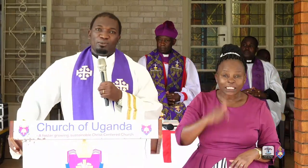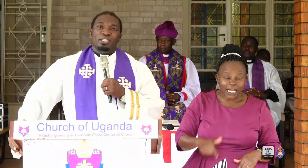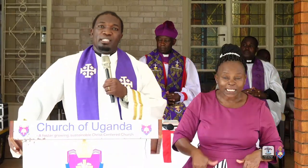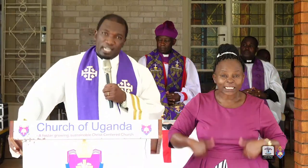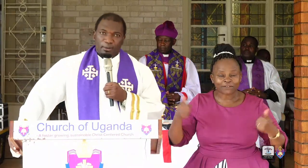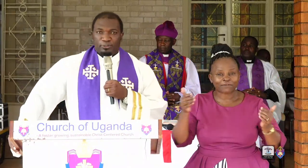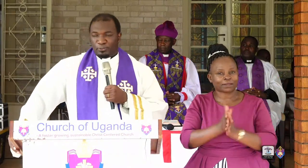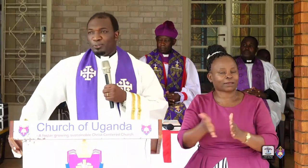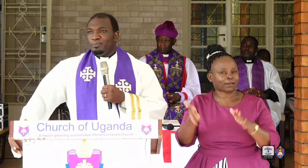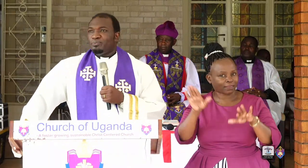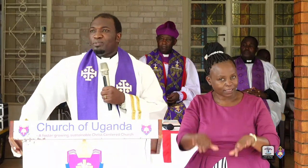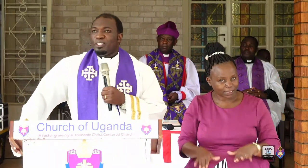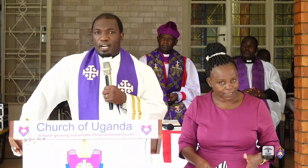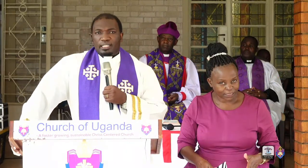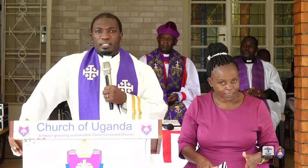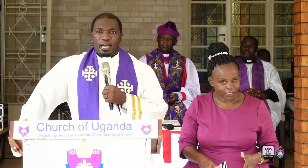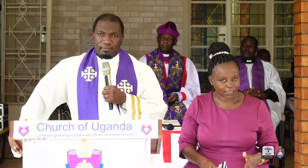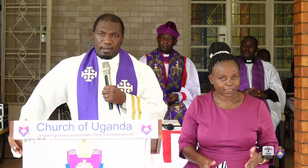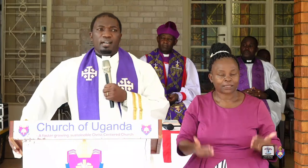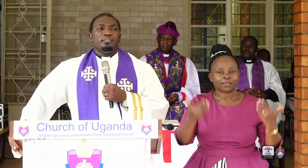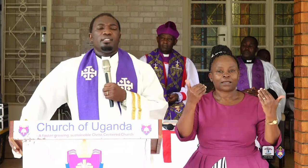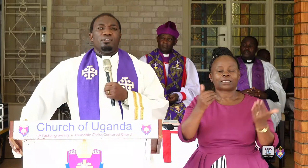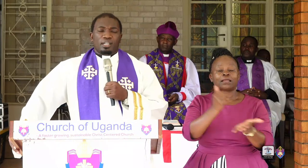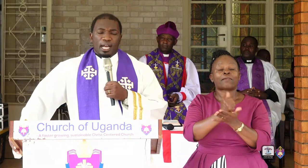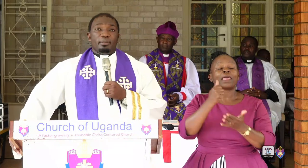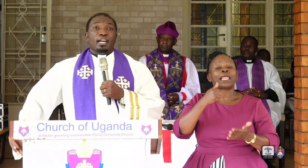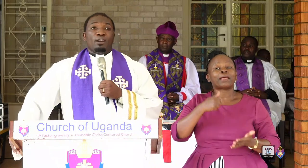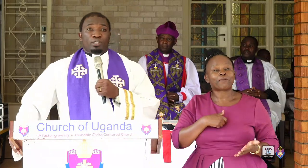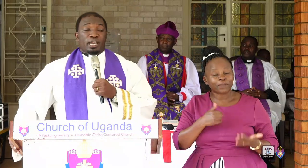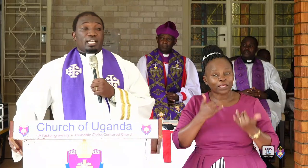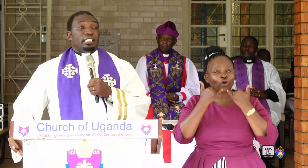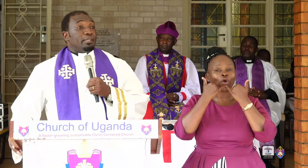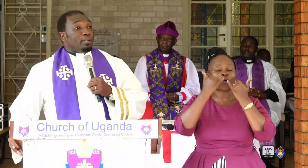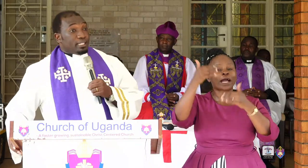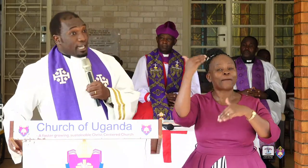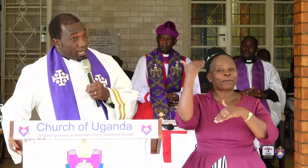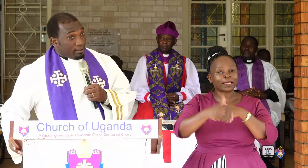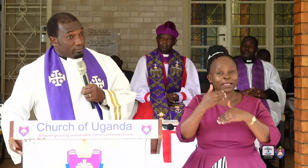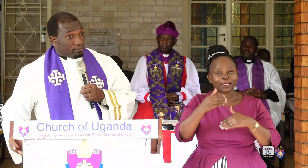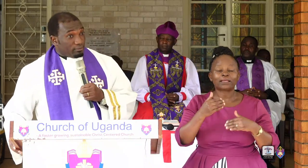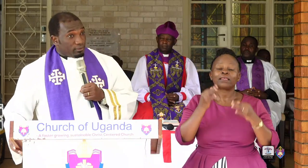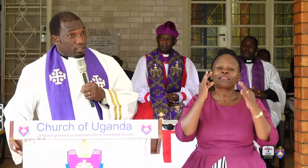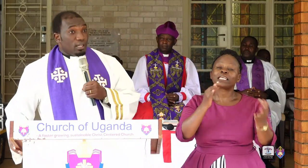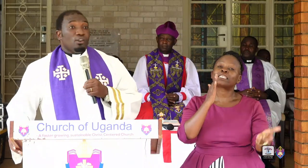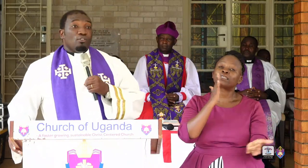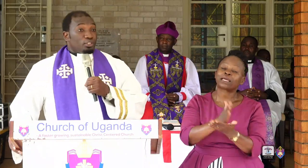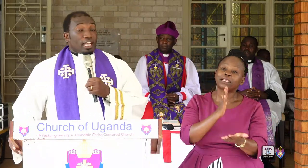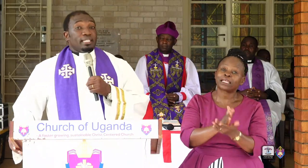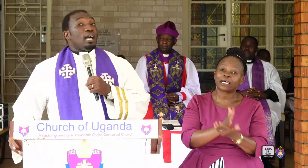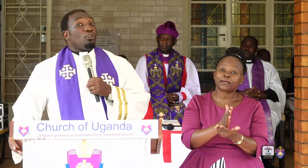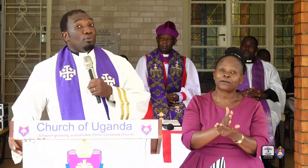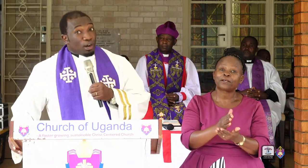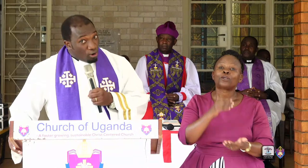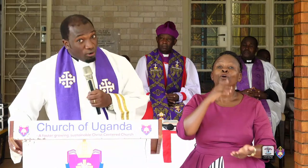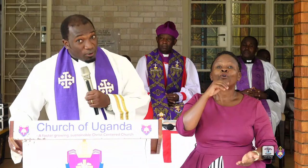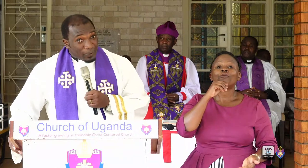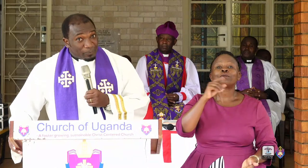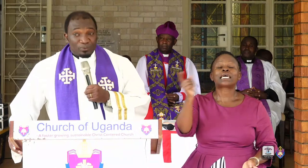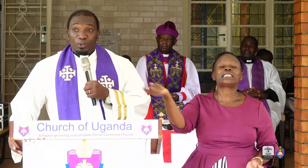gw'abalamu n'abafu. Kakati nyamba oŋŋambire akuliraanye nti bya ddala omusajja